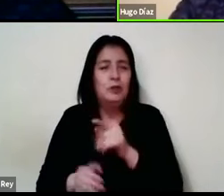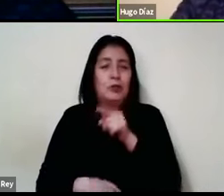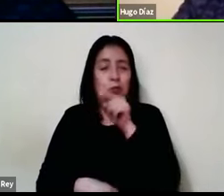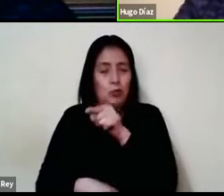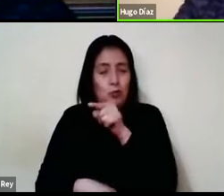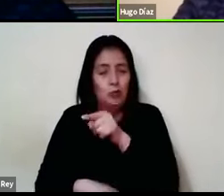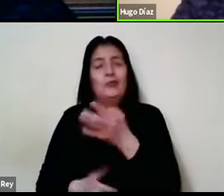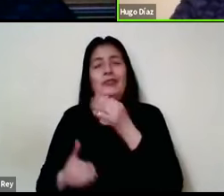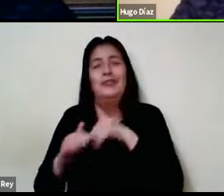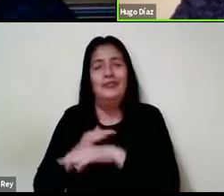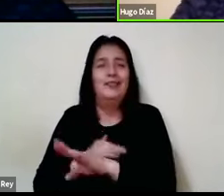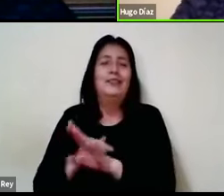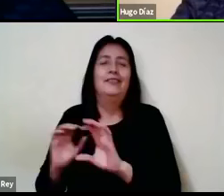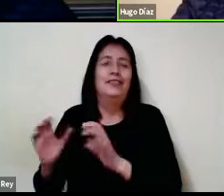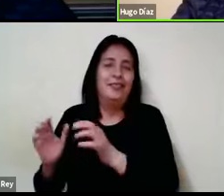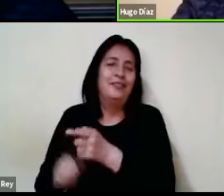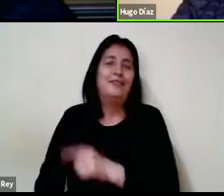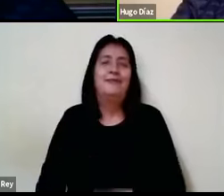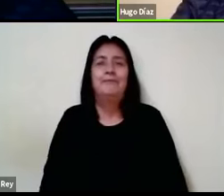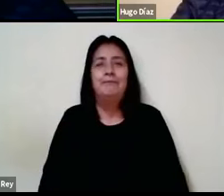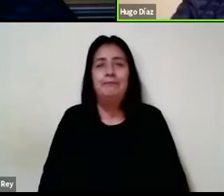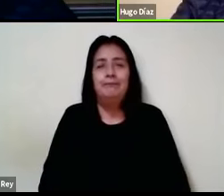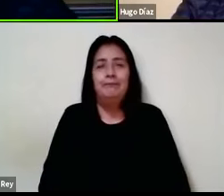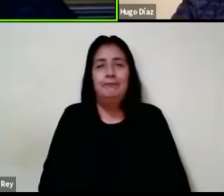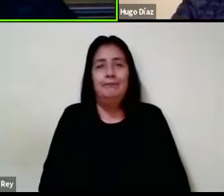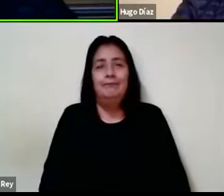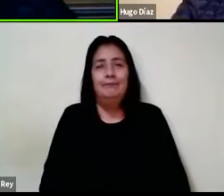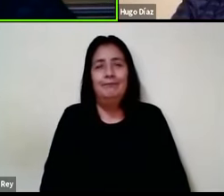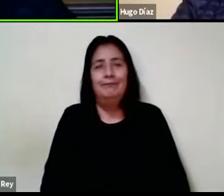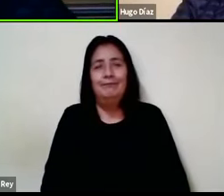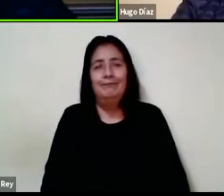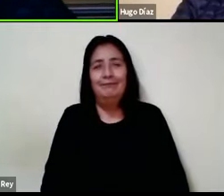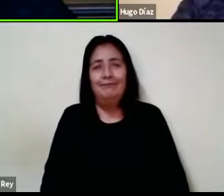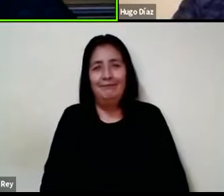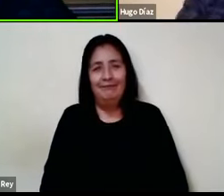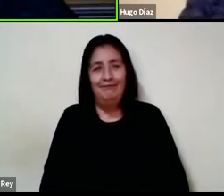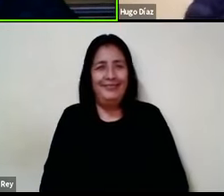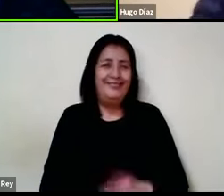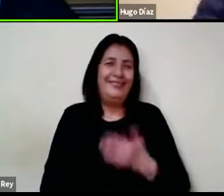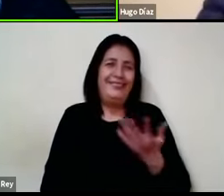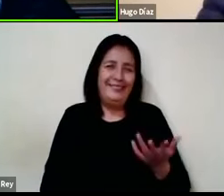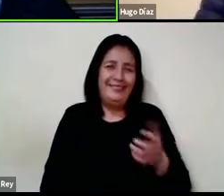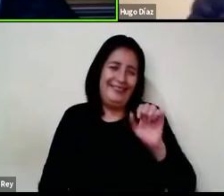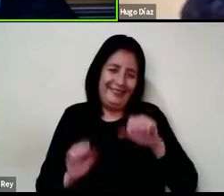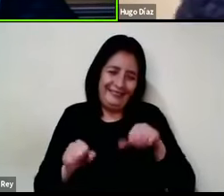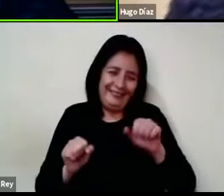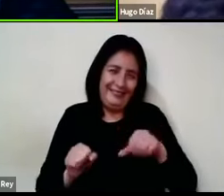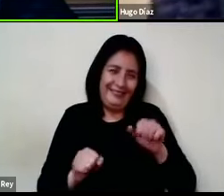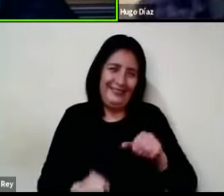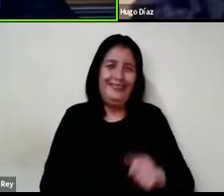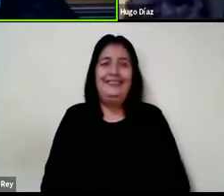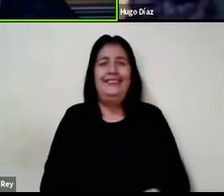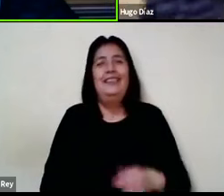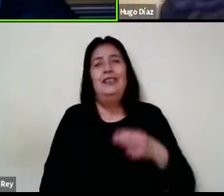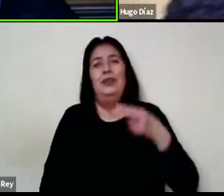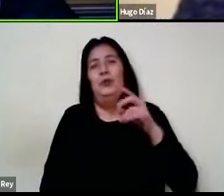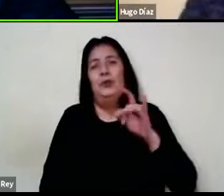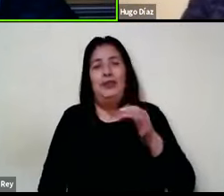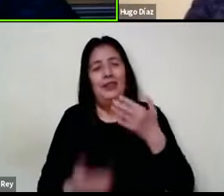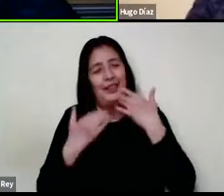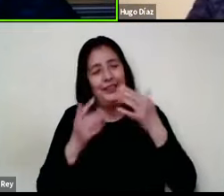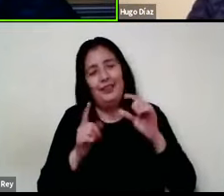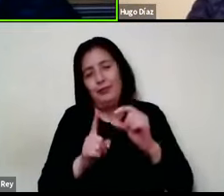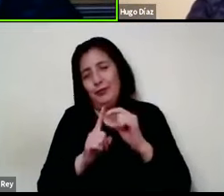estés en ese lugar. No, claro. Claro que sí, Huguito, yo te agradezco por tus